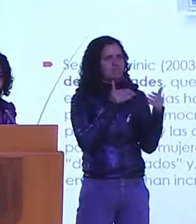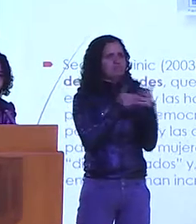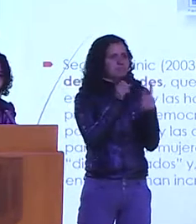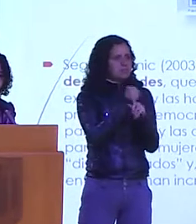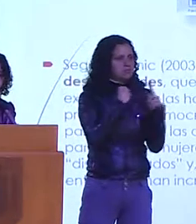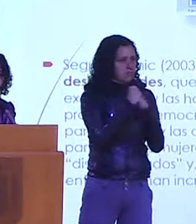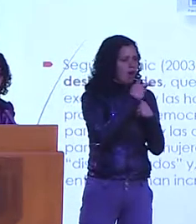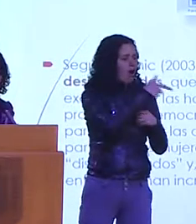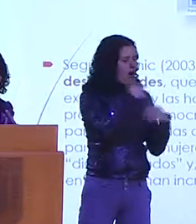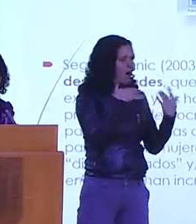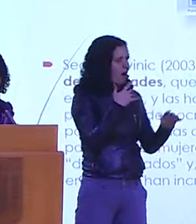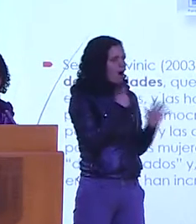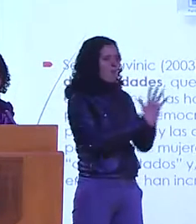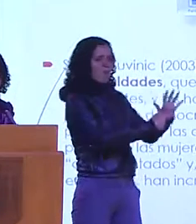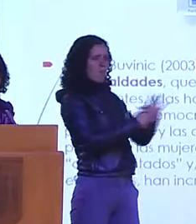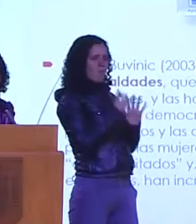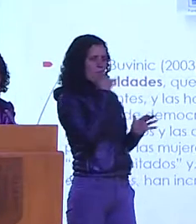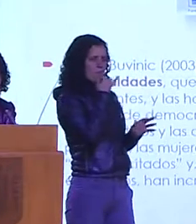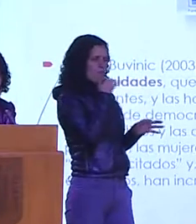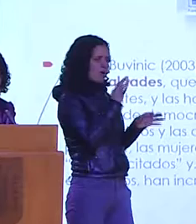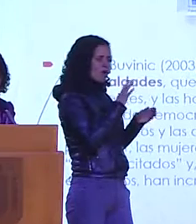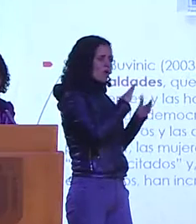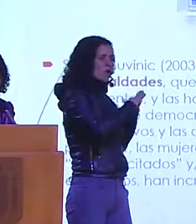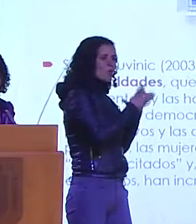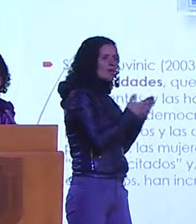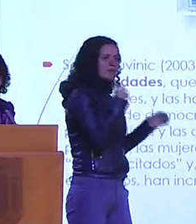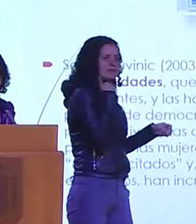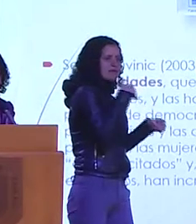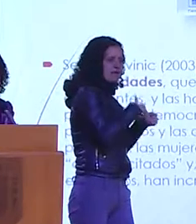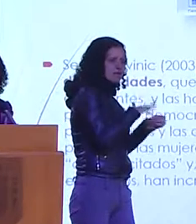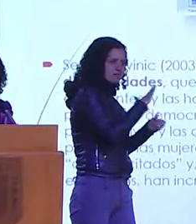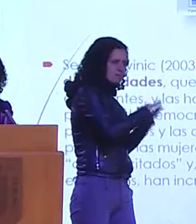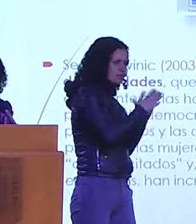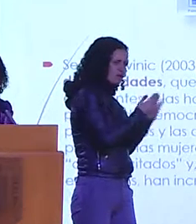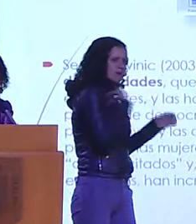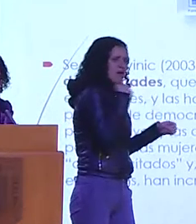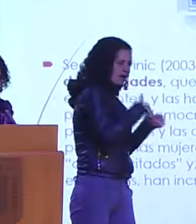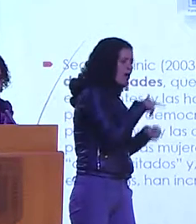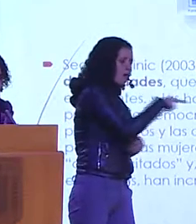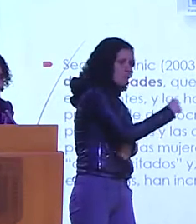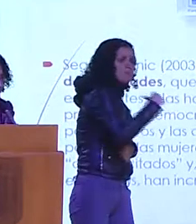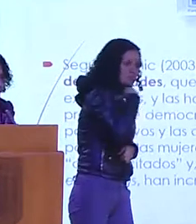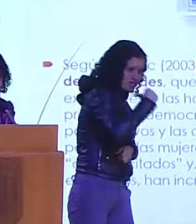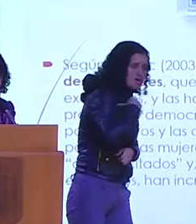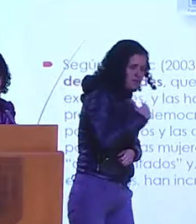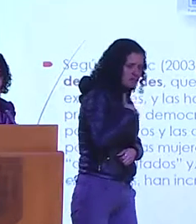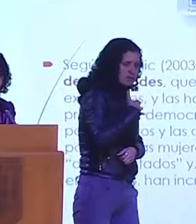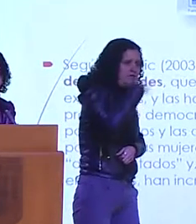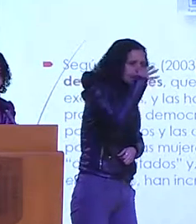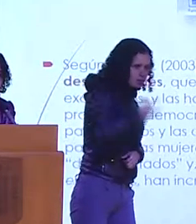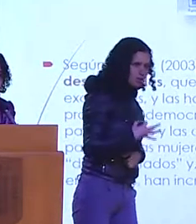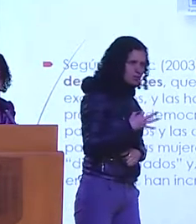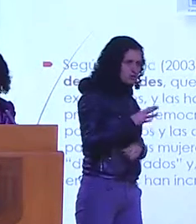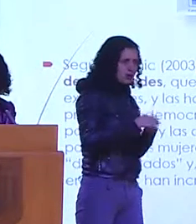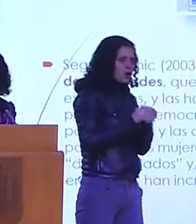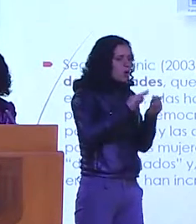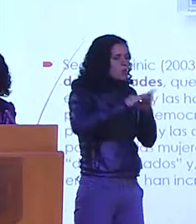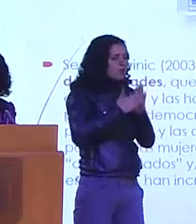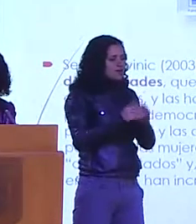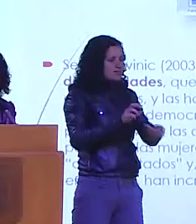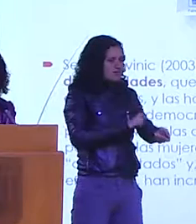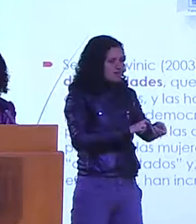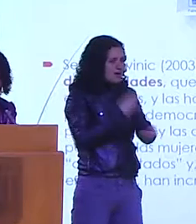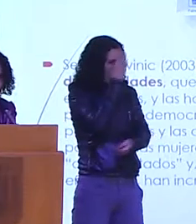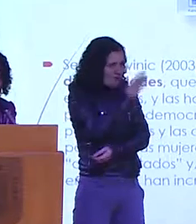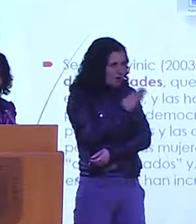a mostrar que los pueblos indígenas tienen dignidad, que las poblaciones afrodescendientes tienen derechos. Y